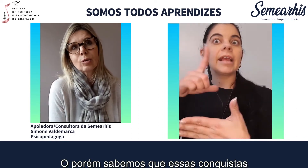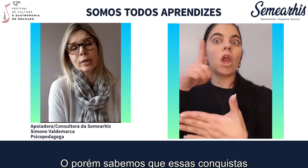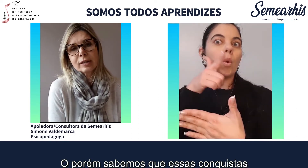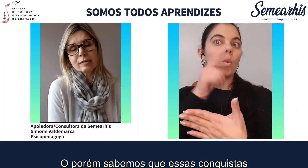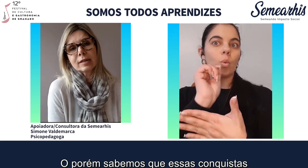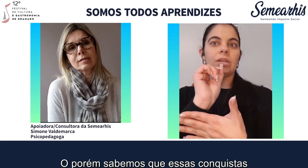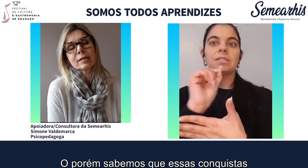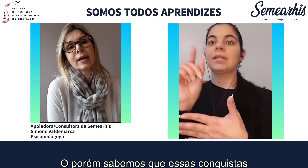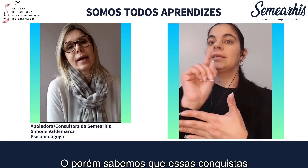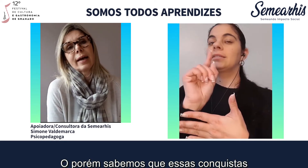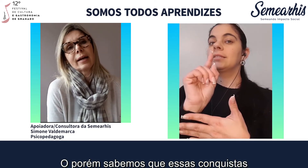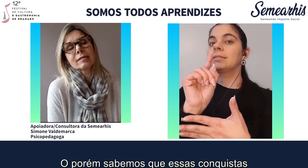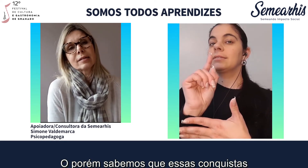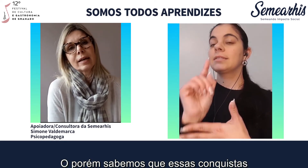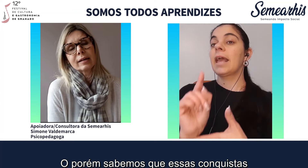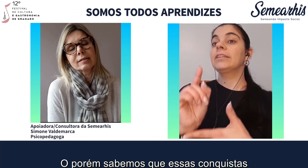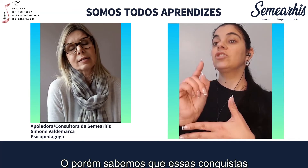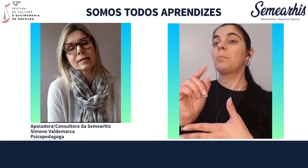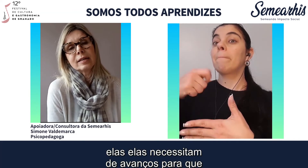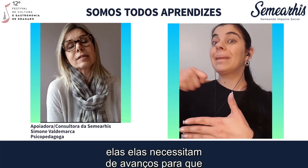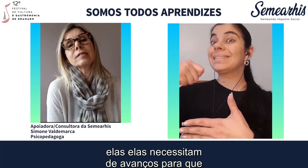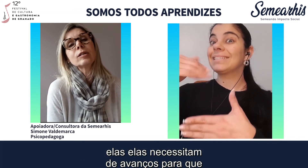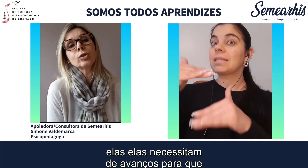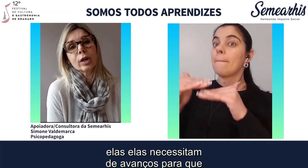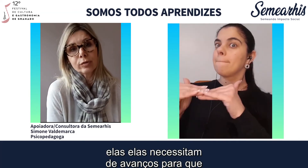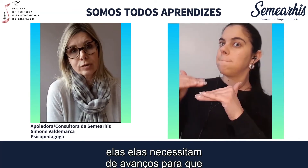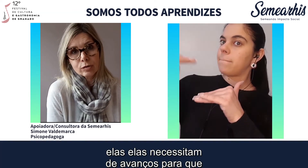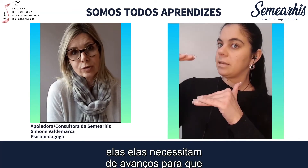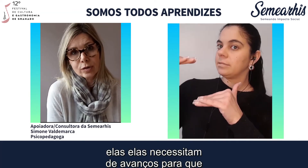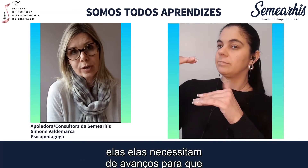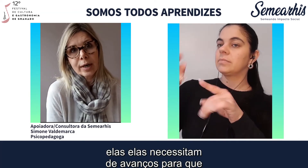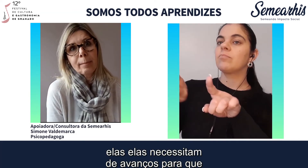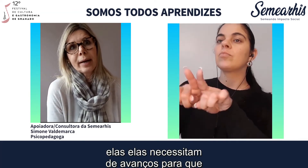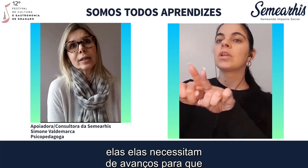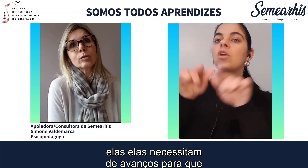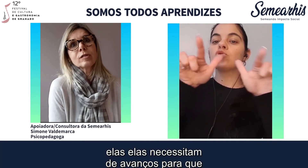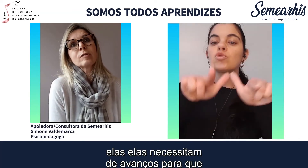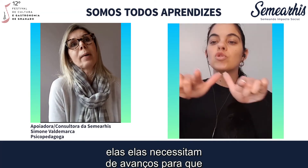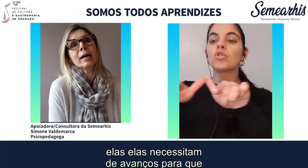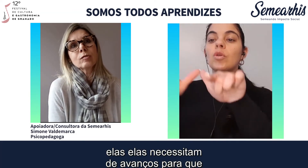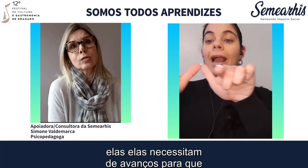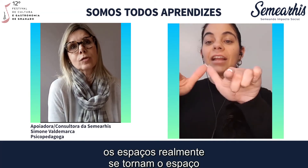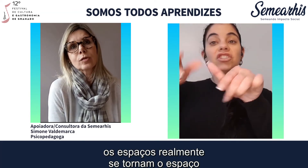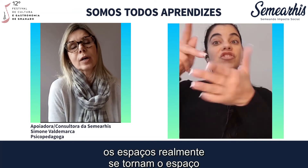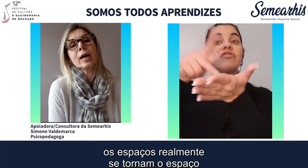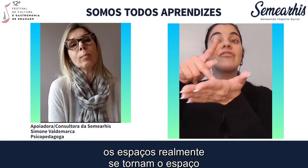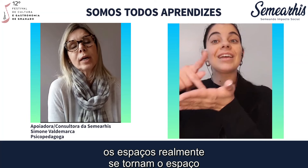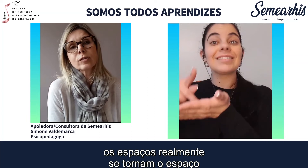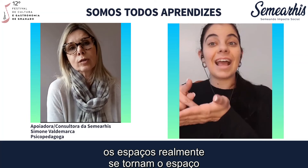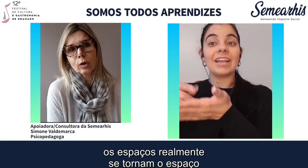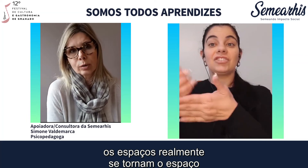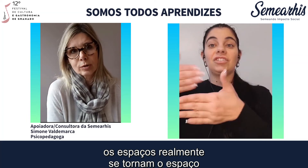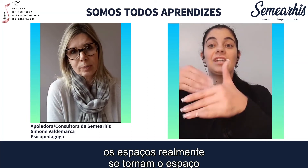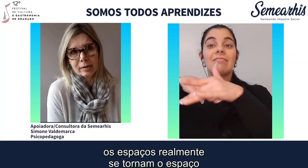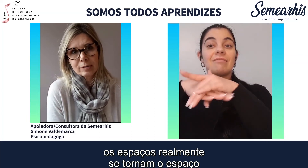essas conquistas, elas necessitam de avanços para que os espaços realmente